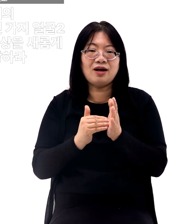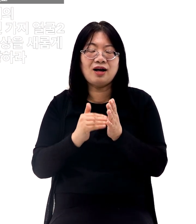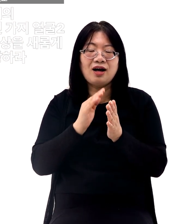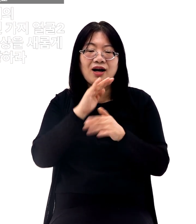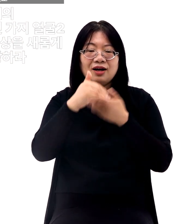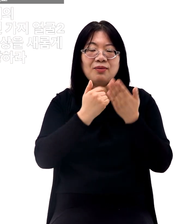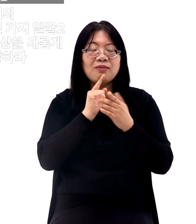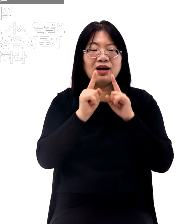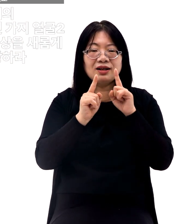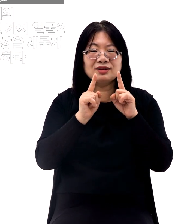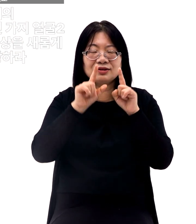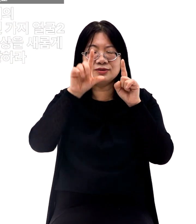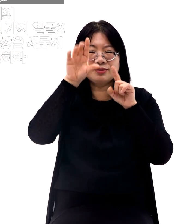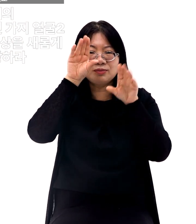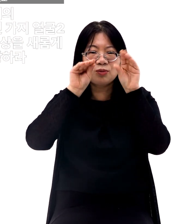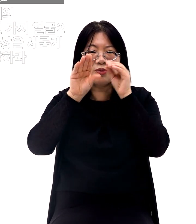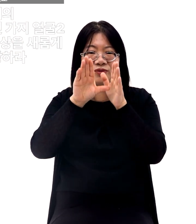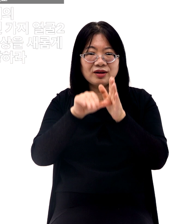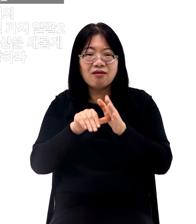듣다 보면